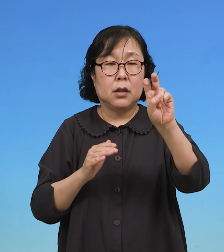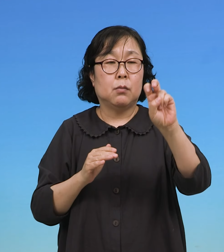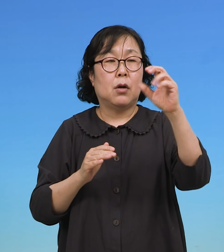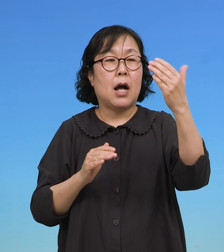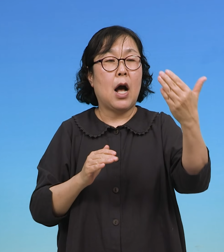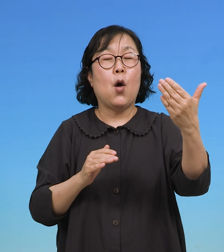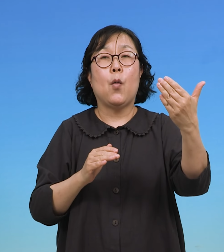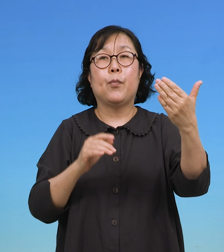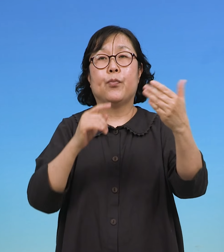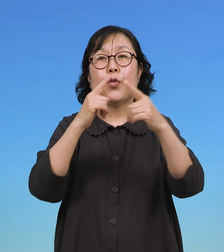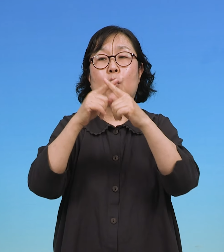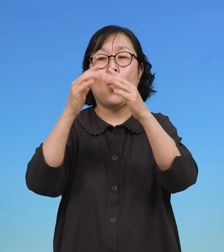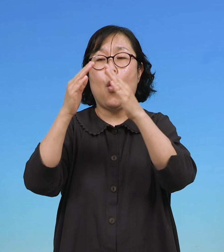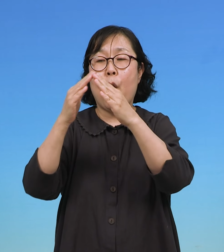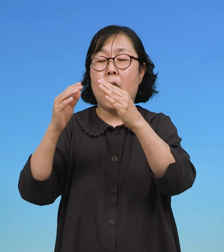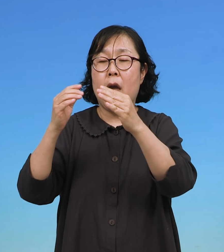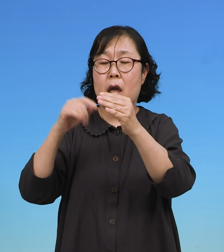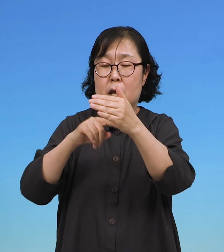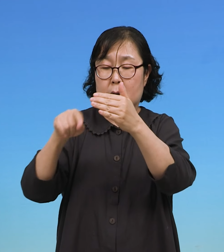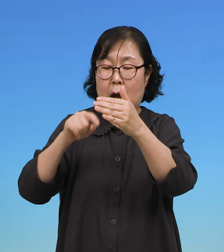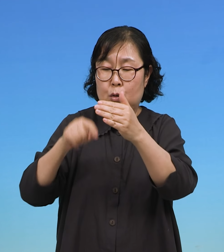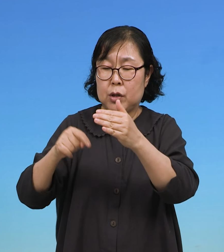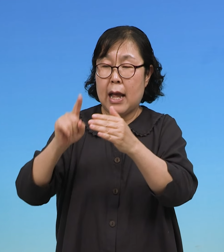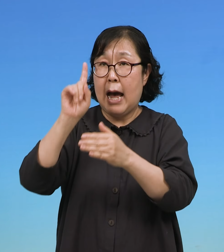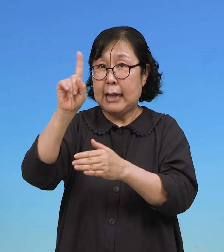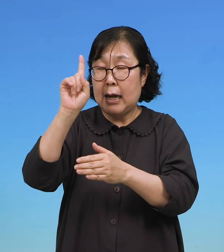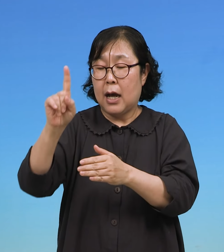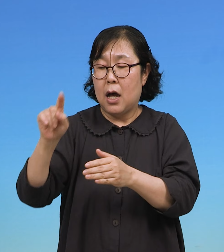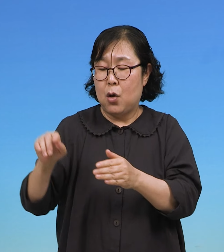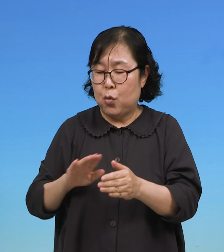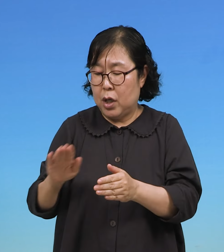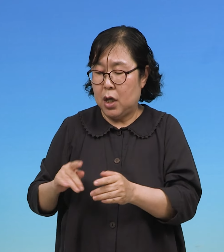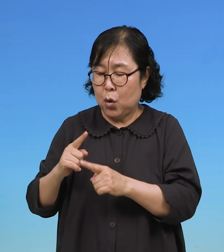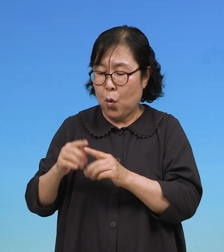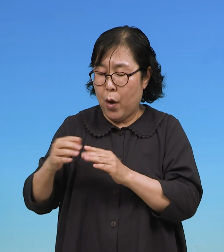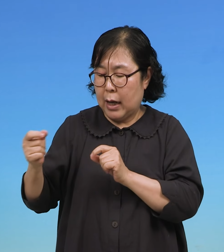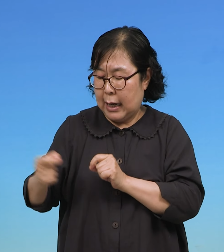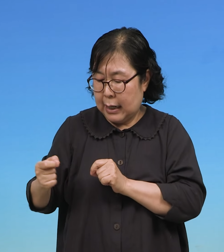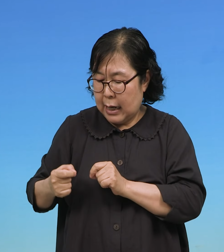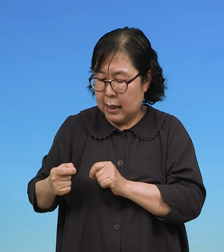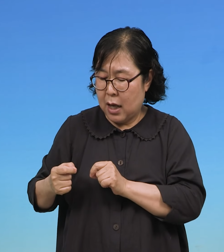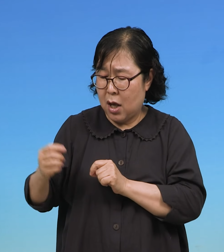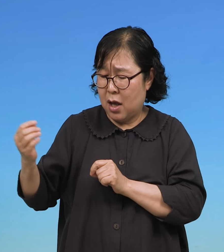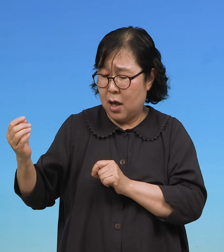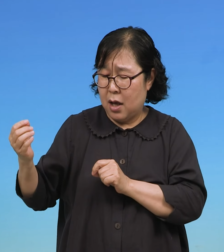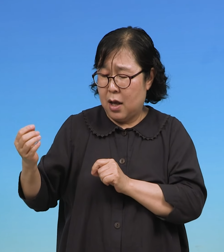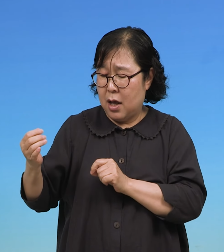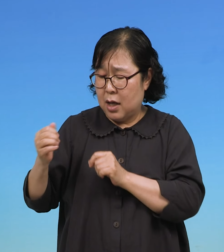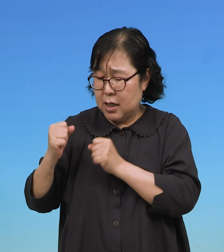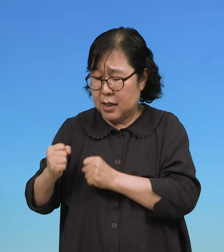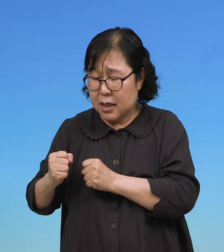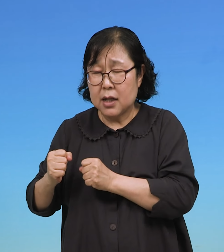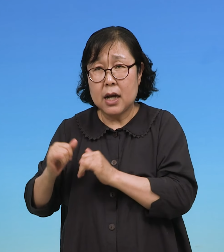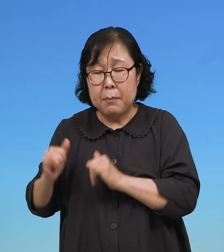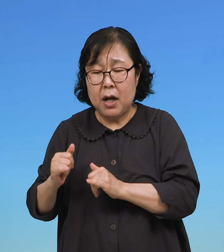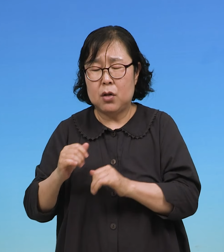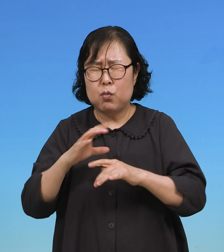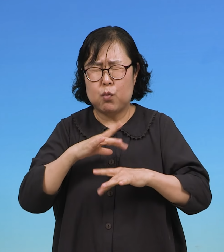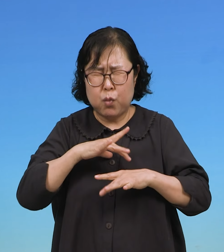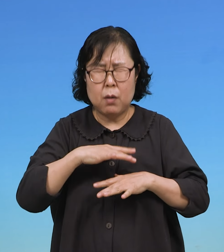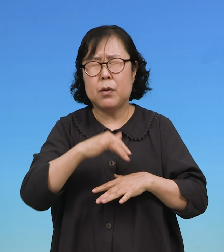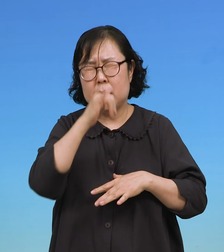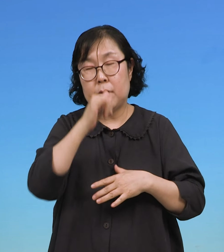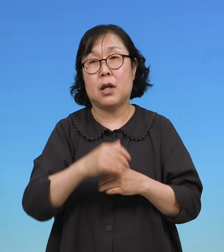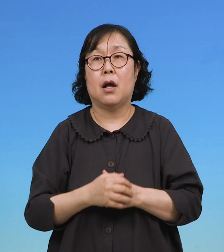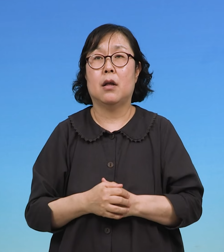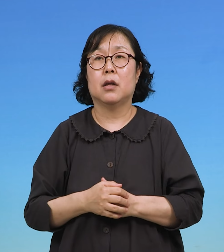29교회 중에 한 교회가 우리 교회 근처로 올까봐 너무 우리는 불안합니다. 그래서 제가 너무 마음이 아파서 이런